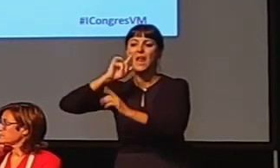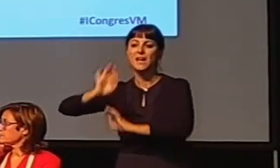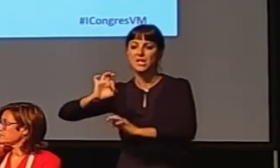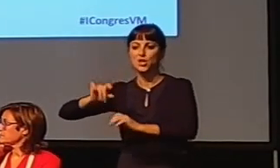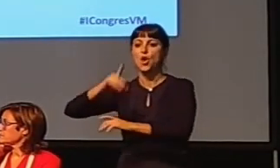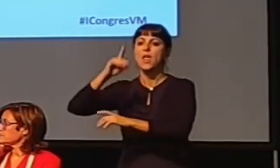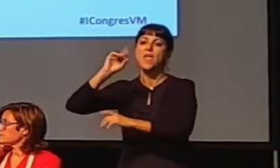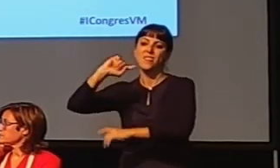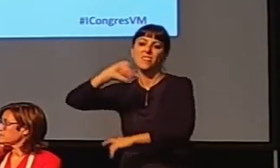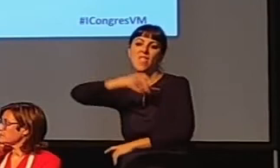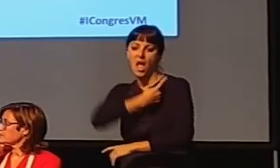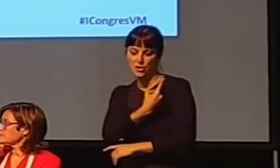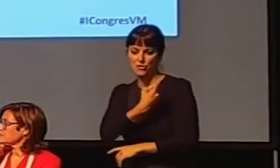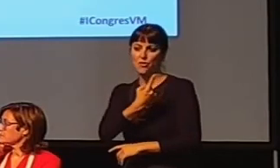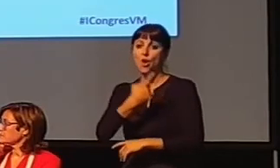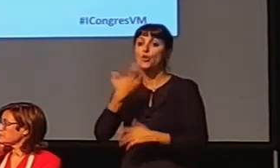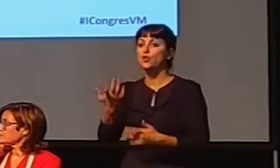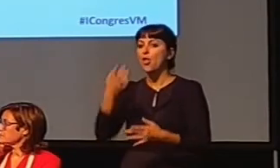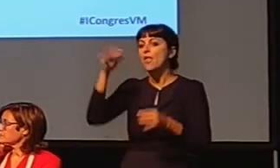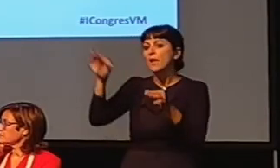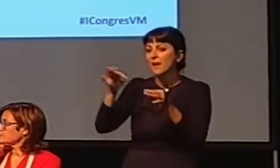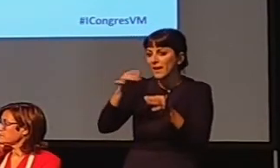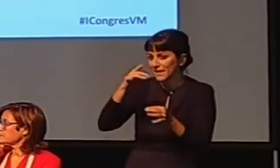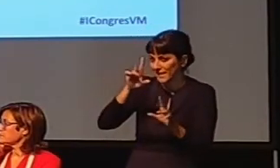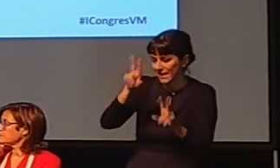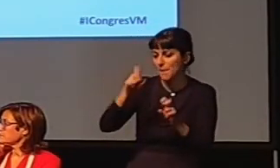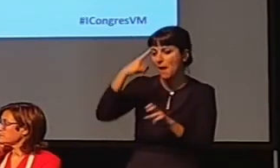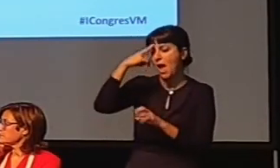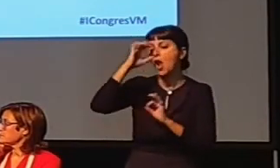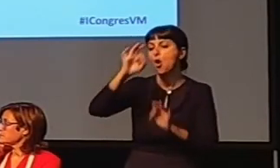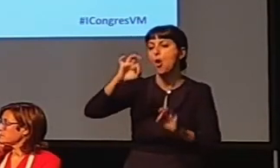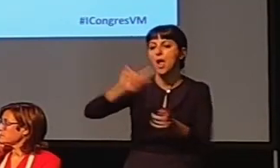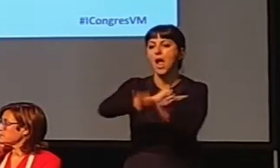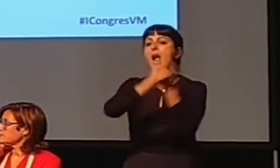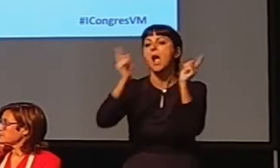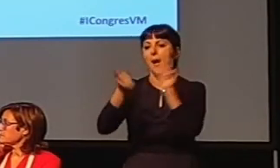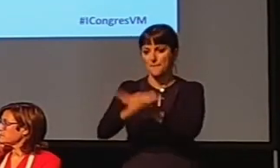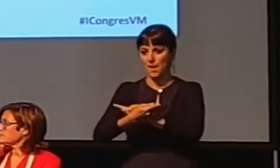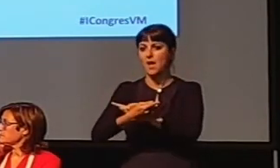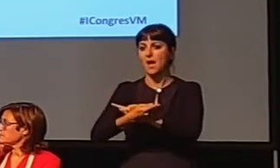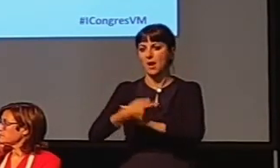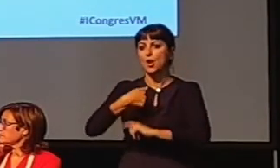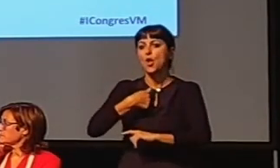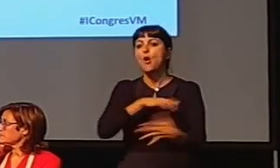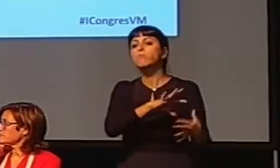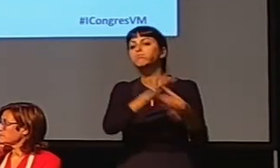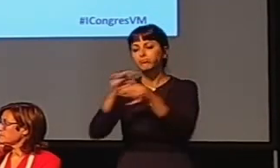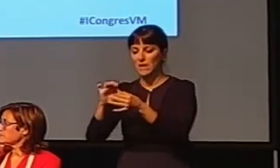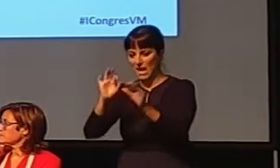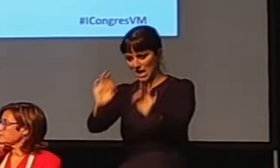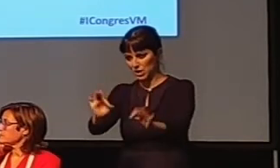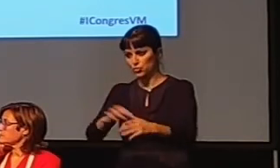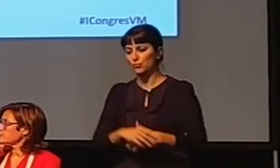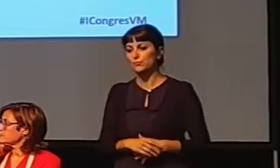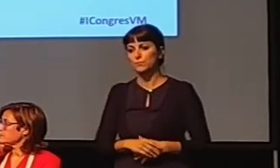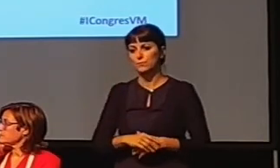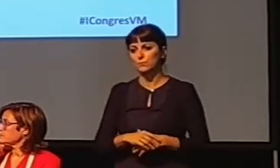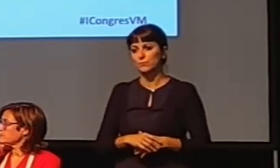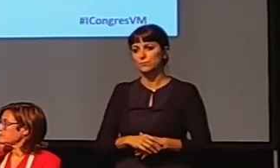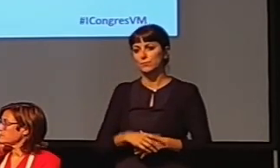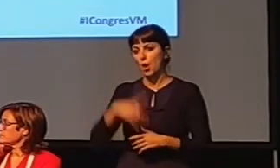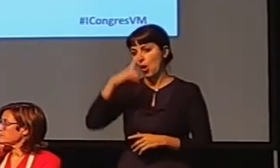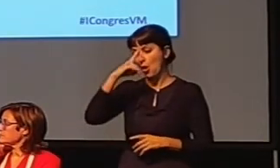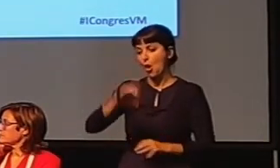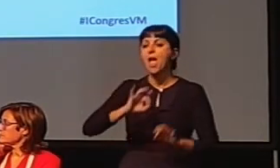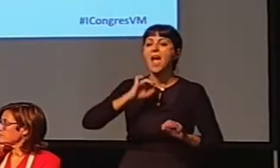més cosido, això és una proposta molt concreta, de canviar la lògica. Quan jo digo canviar la lògica, canviar el paradigma, me refiero a esto, que la lògica de riesgo i daño